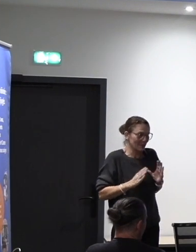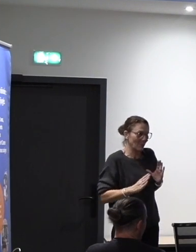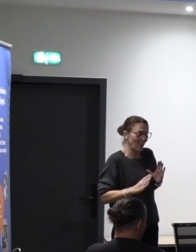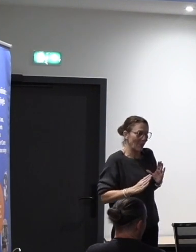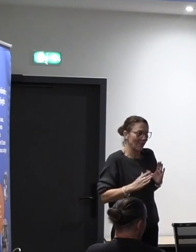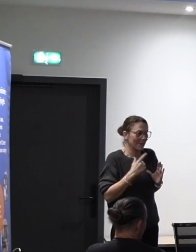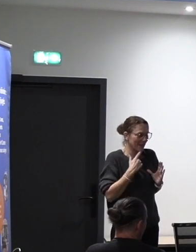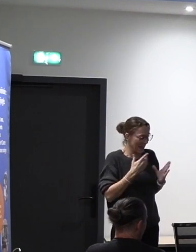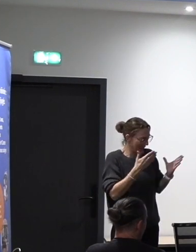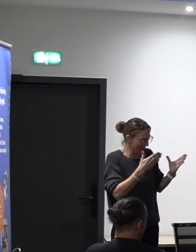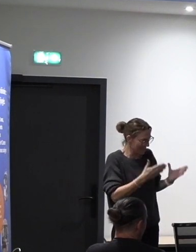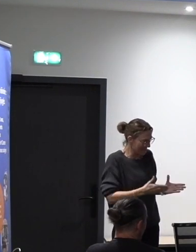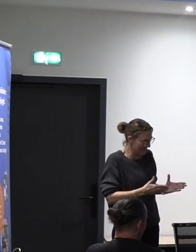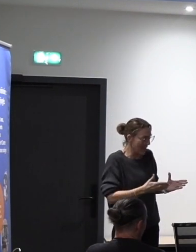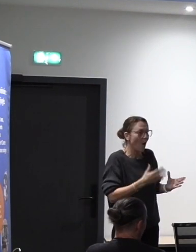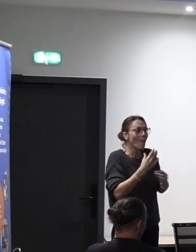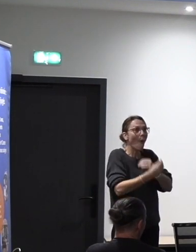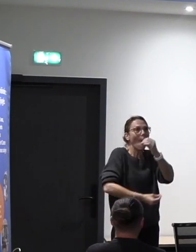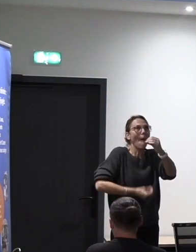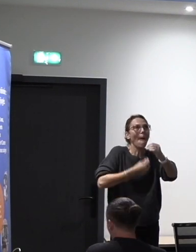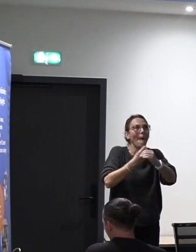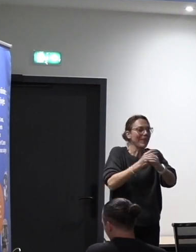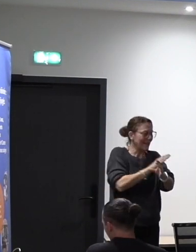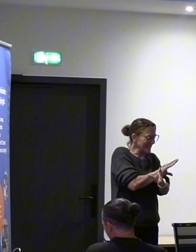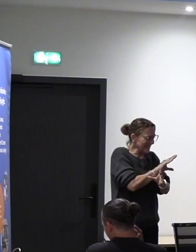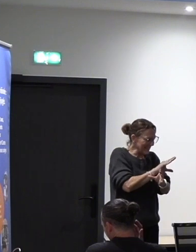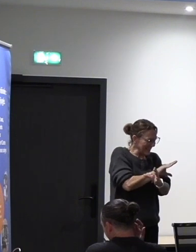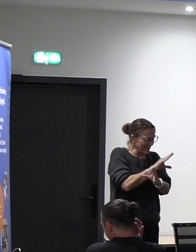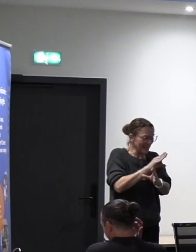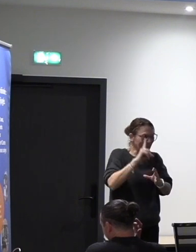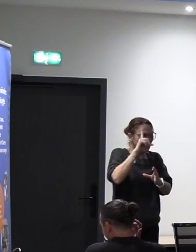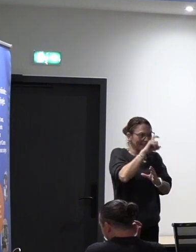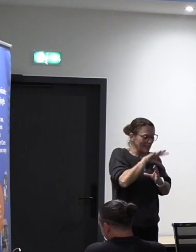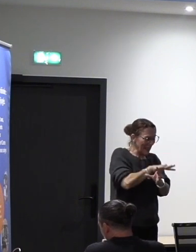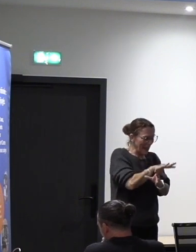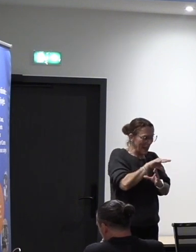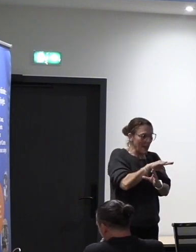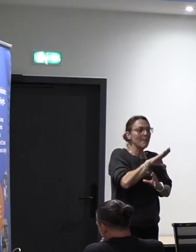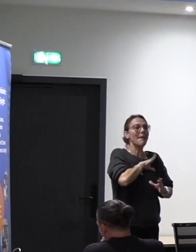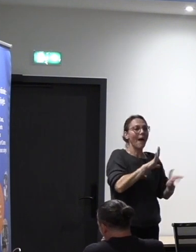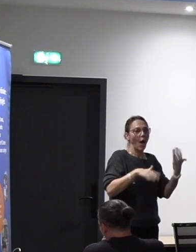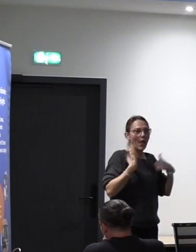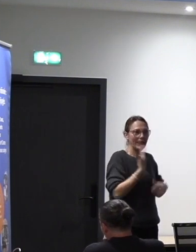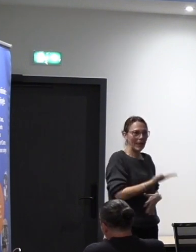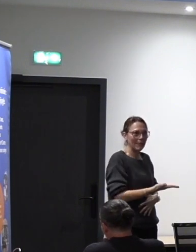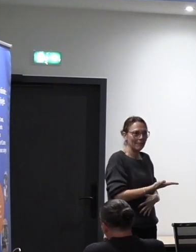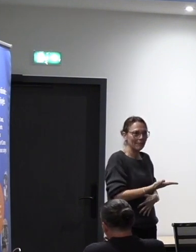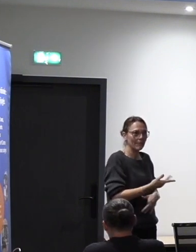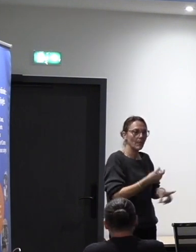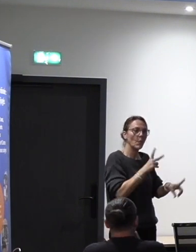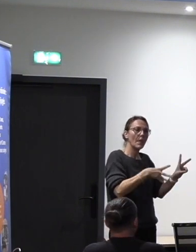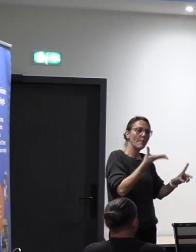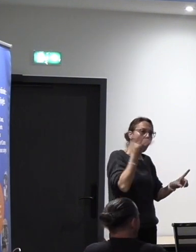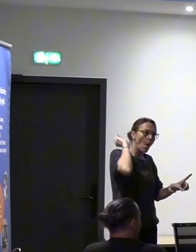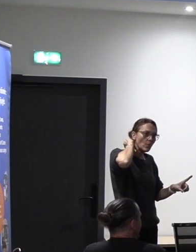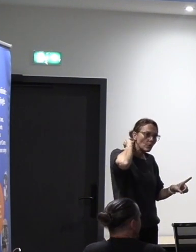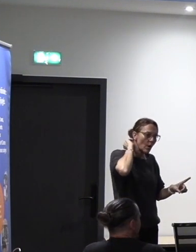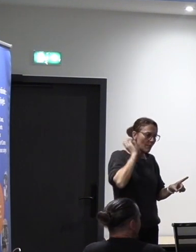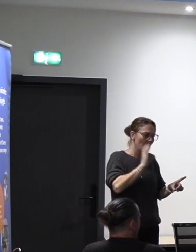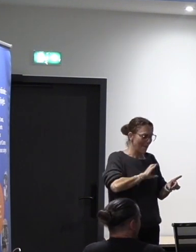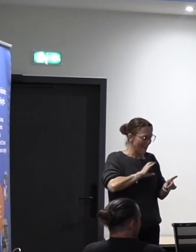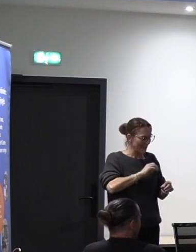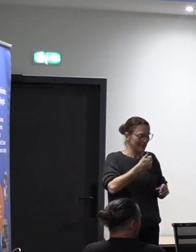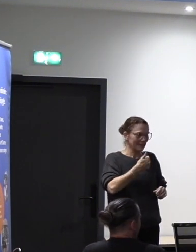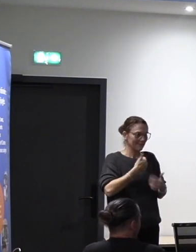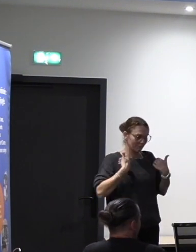C'est je prends quelqu'un qui n'habite pas bien le monde, quelles qu'en soient les raisons, et nous parlons ici du handicap, même s'il n'en a pas conscience. Et je vais essayer,